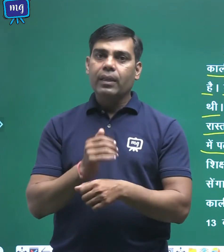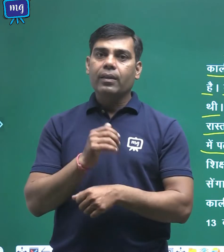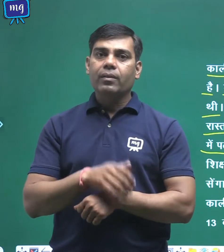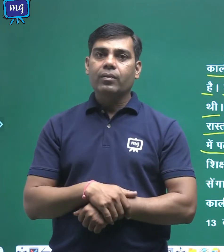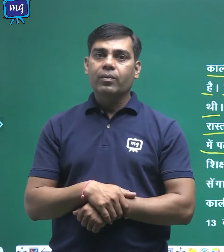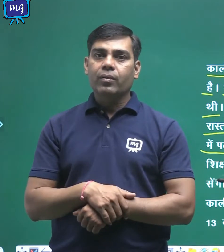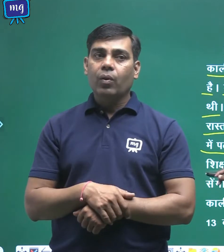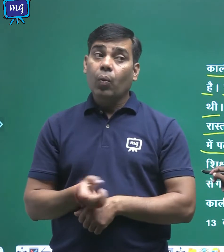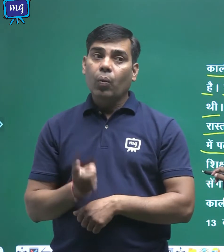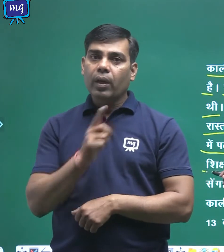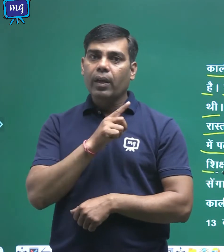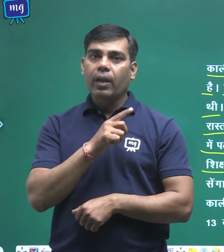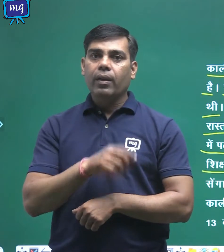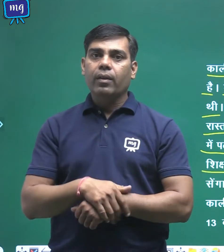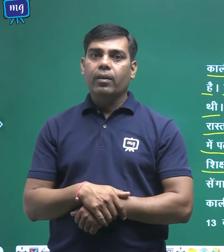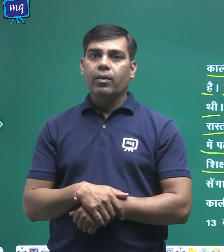उनके